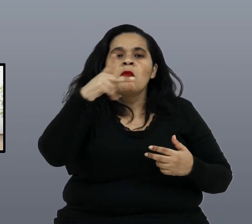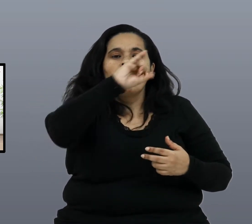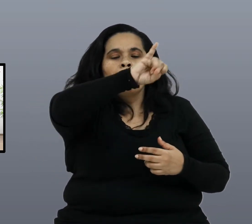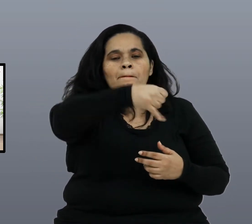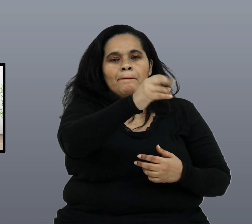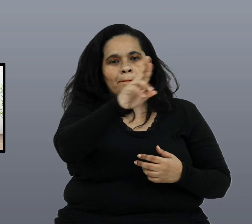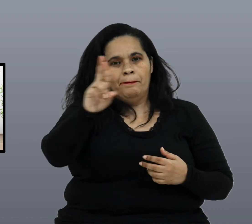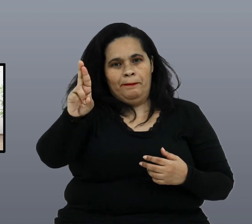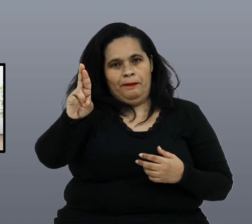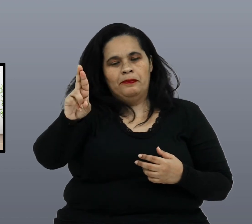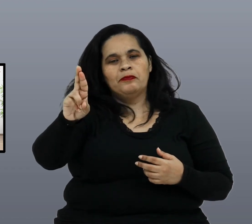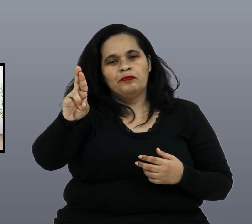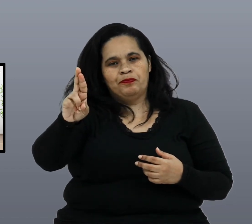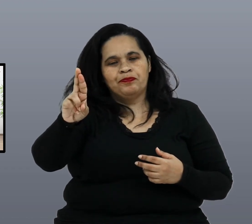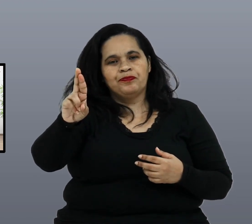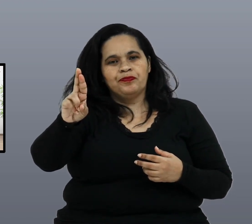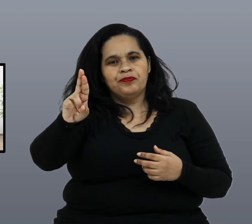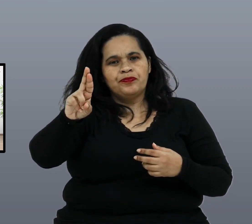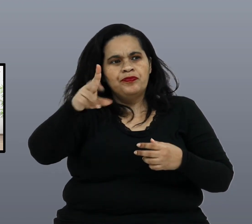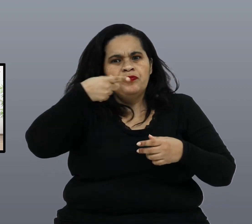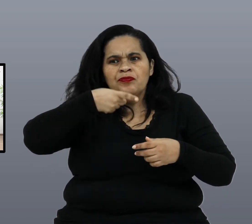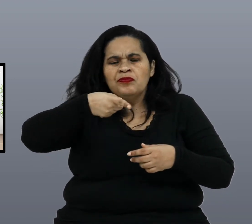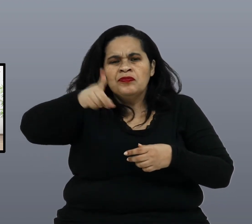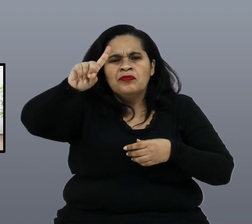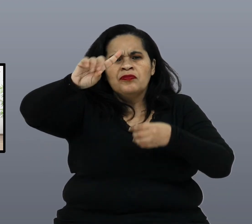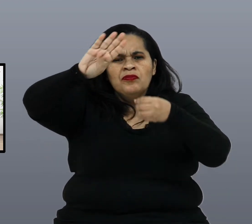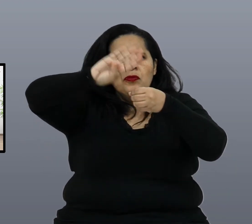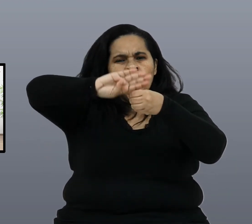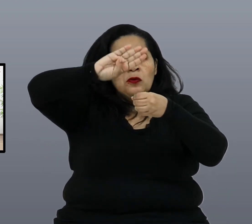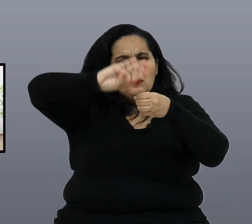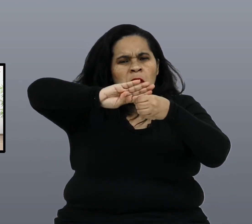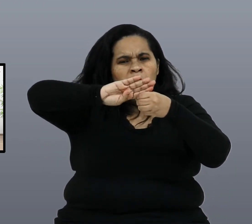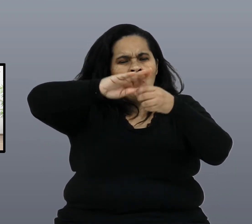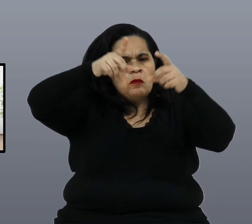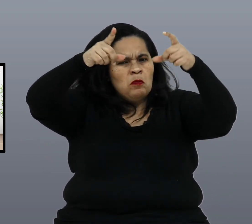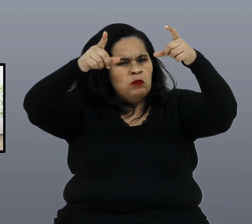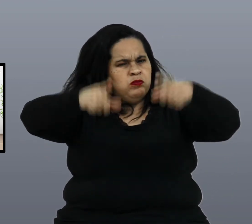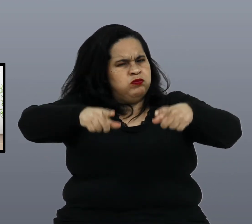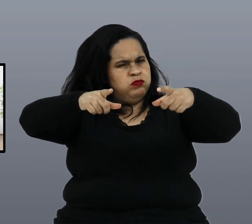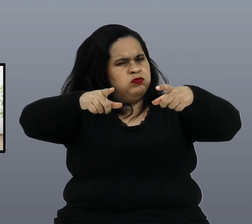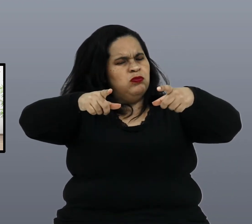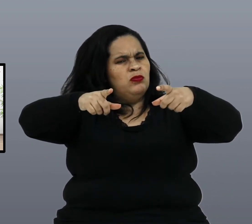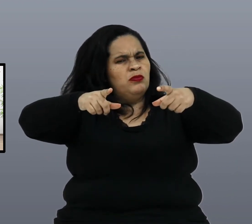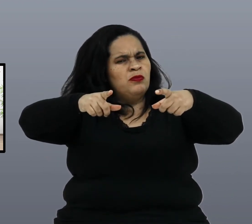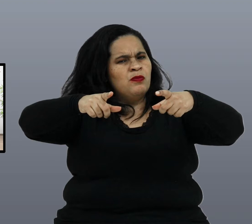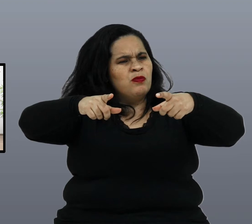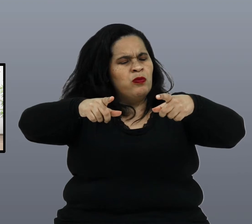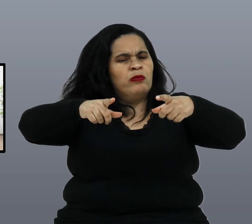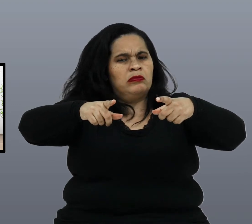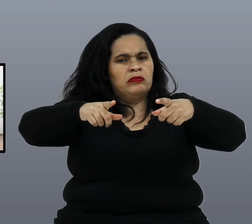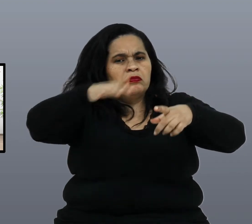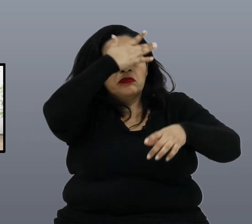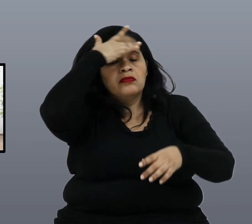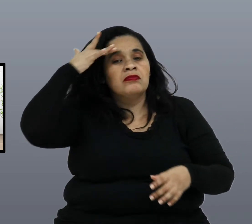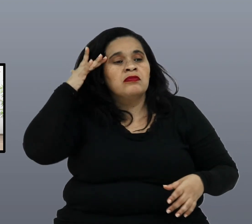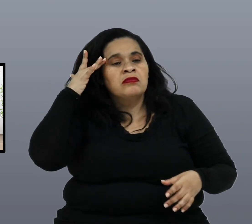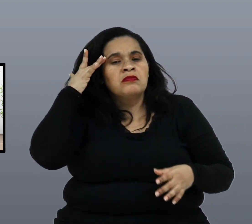eles iam para a Babilônia, que a Babilônia serviria como um lugar de retiro espiritual, né? Um tempo para